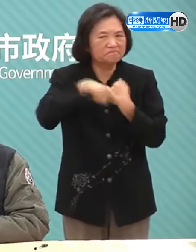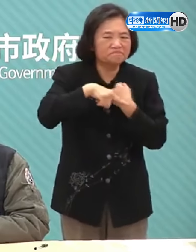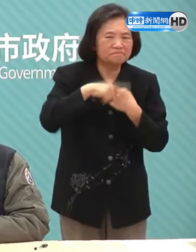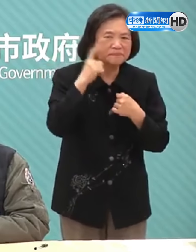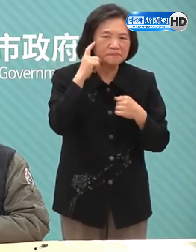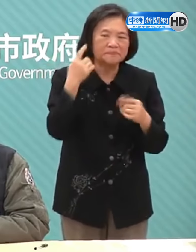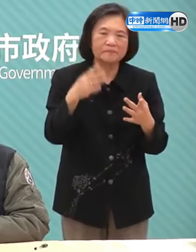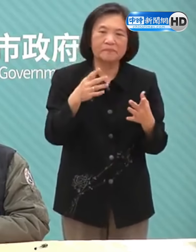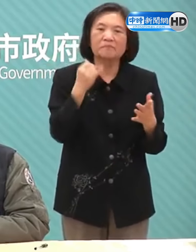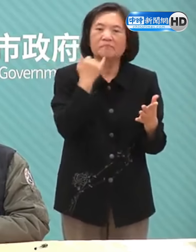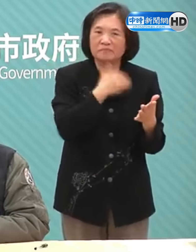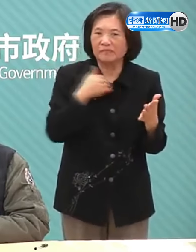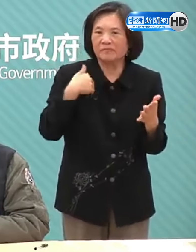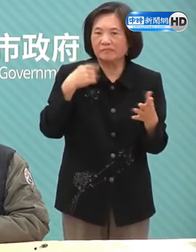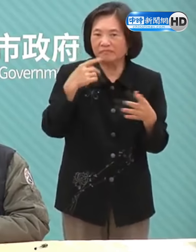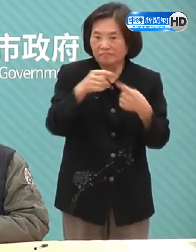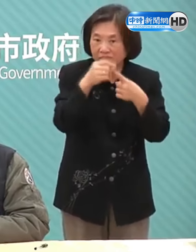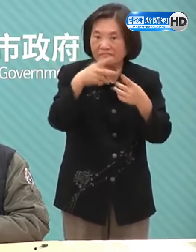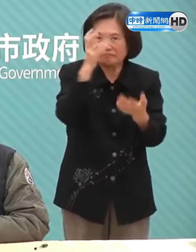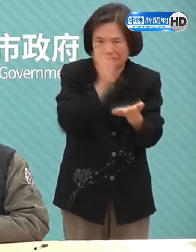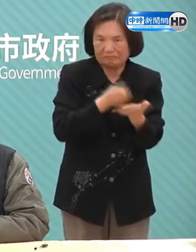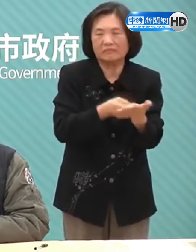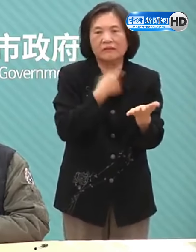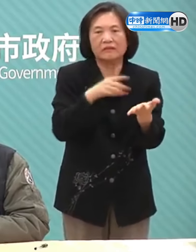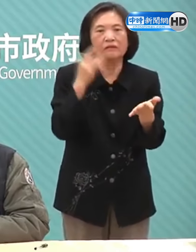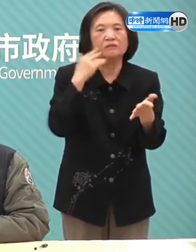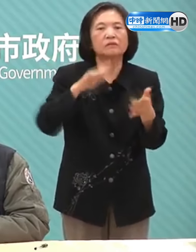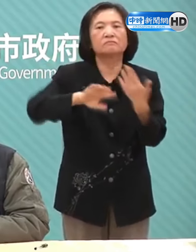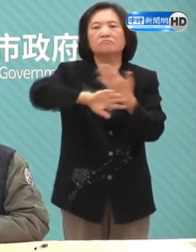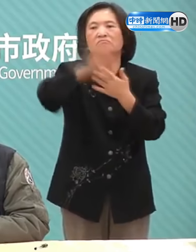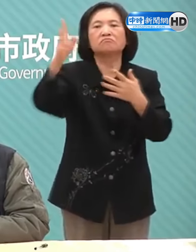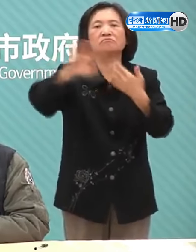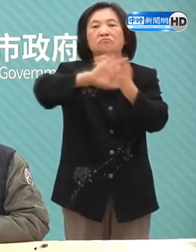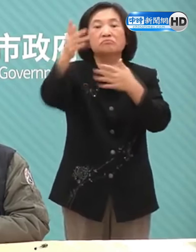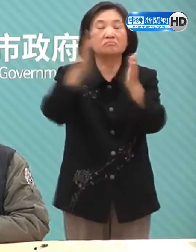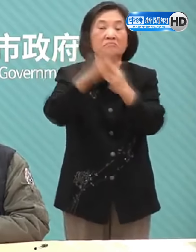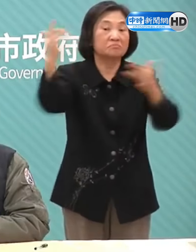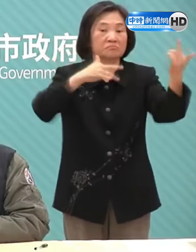们就是更严厉的锁国，那不然就是我们要